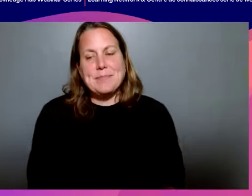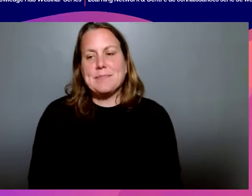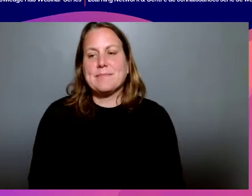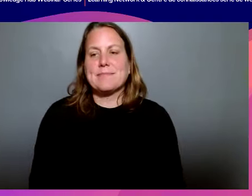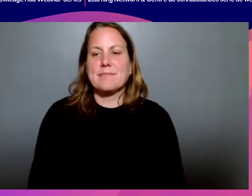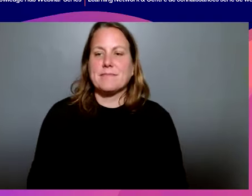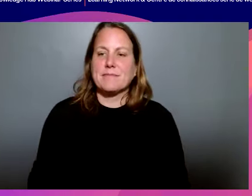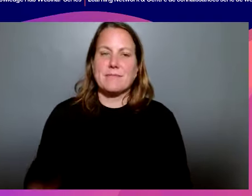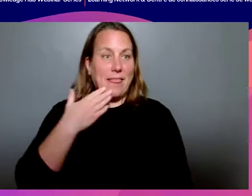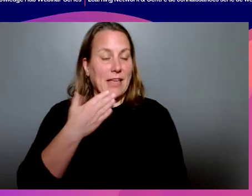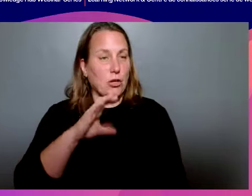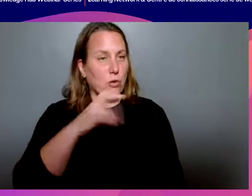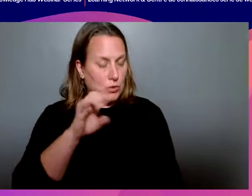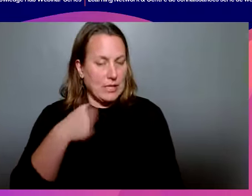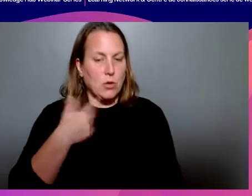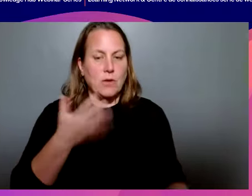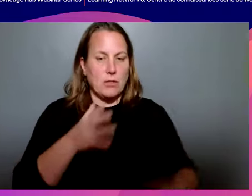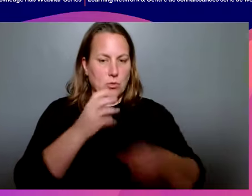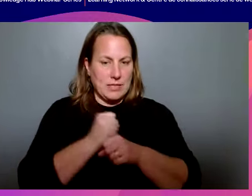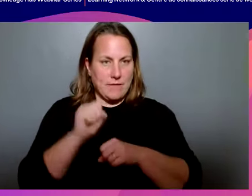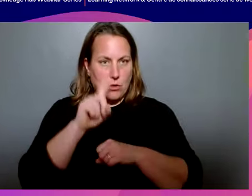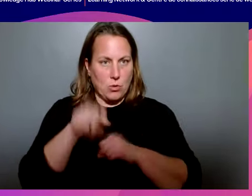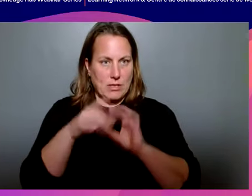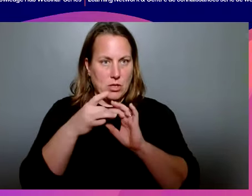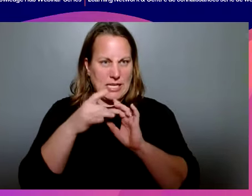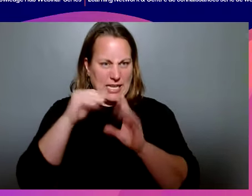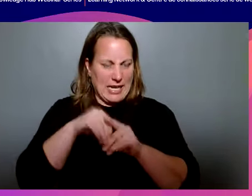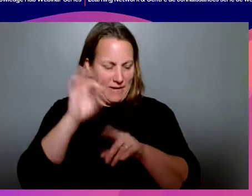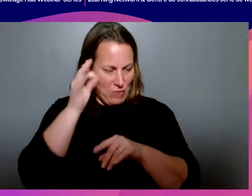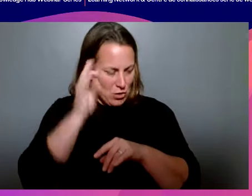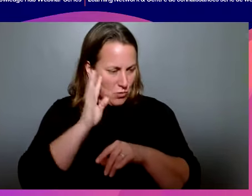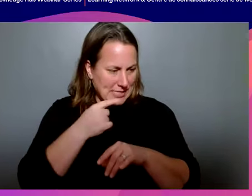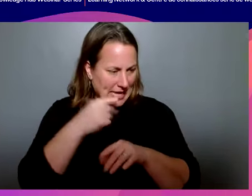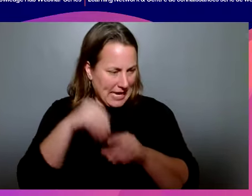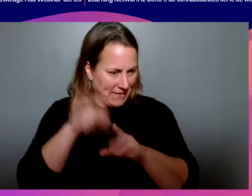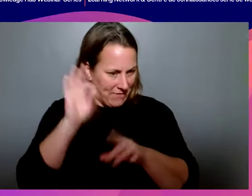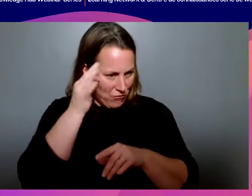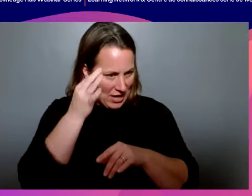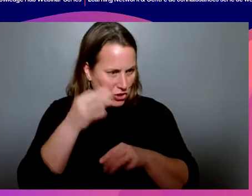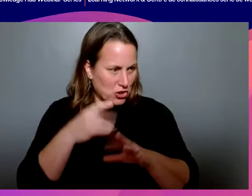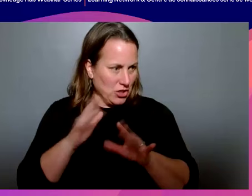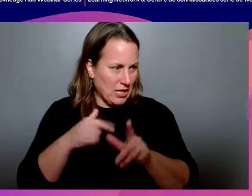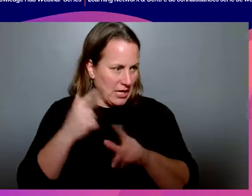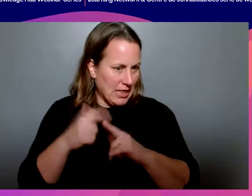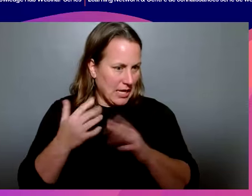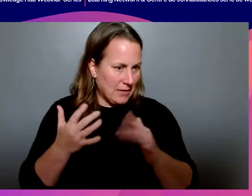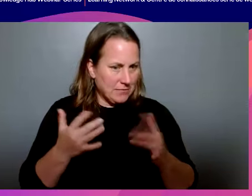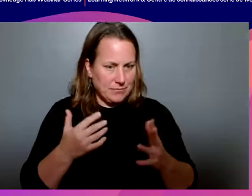Thank you, Christine. We received a question in French, so I'm gonna say it in French. I hope the